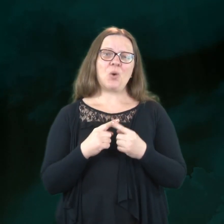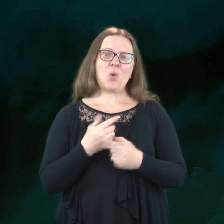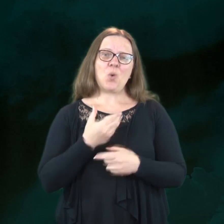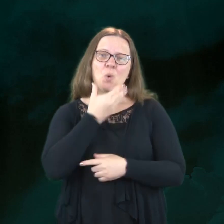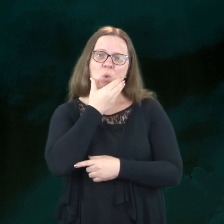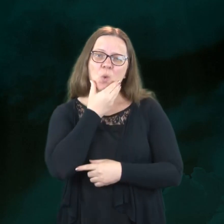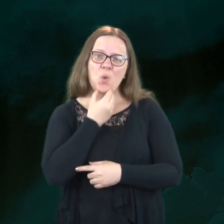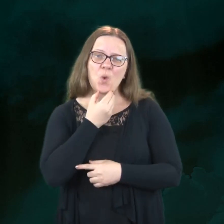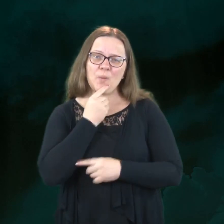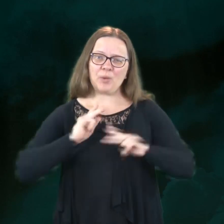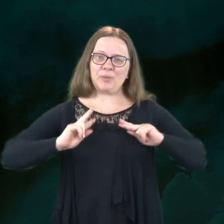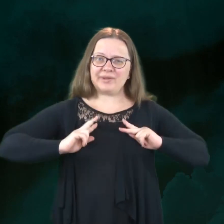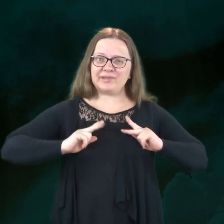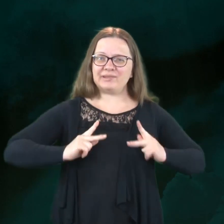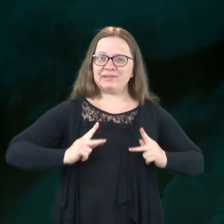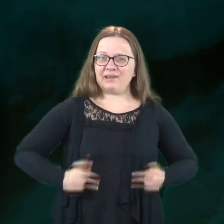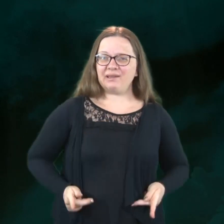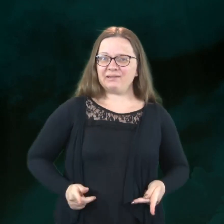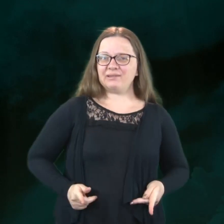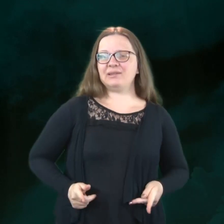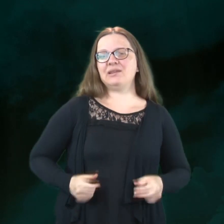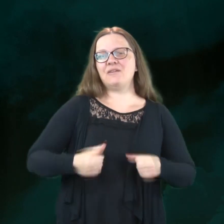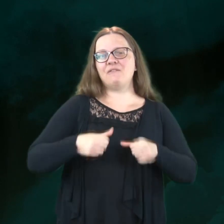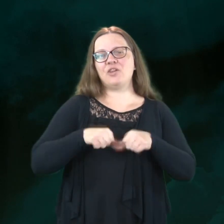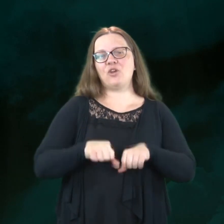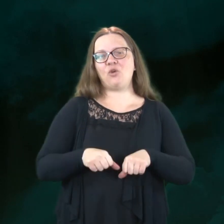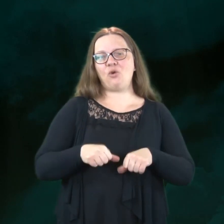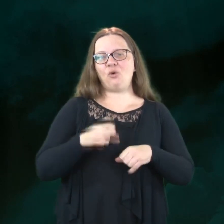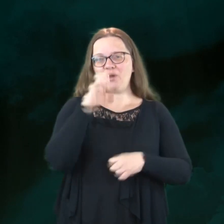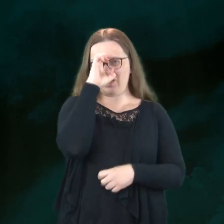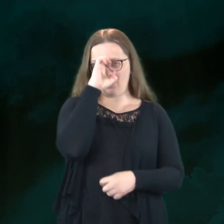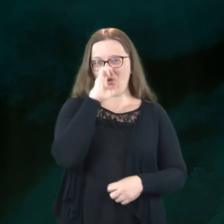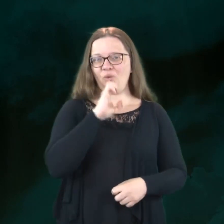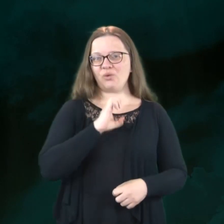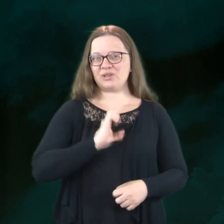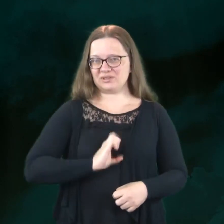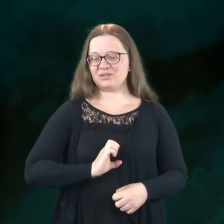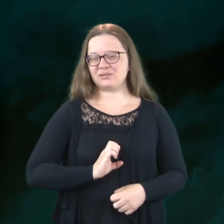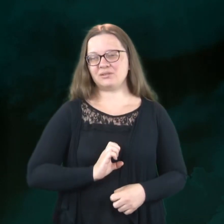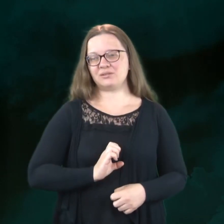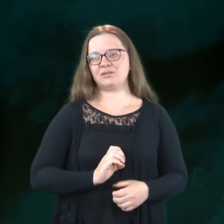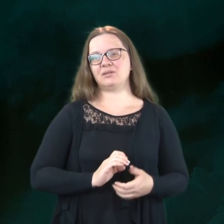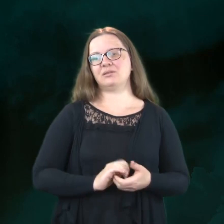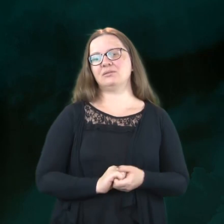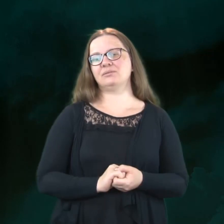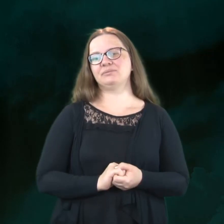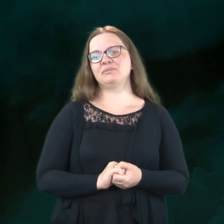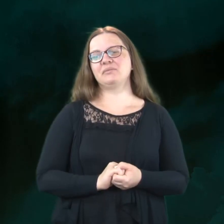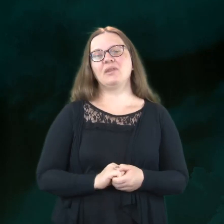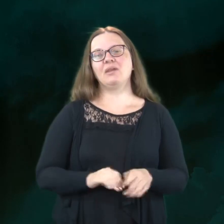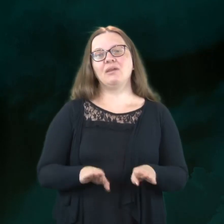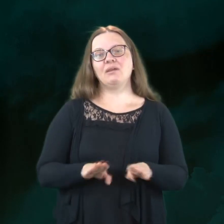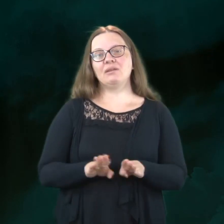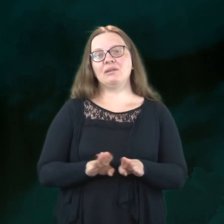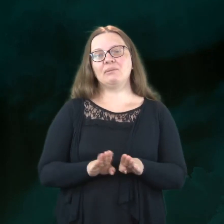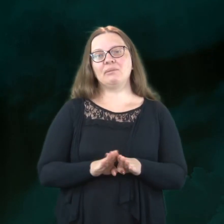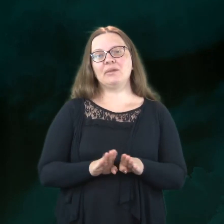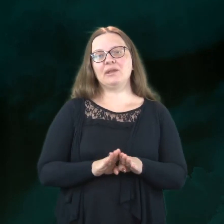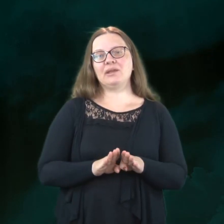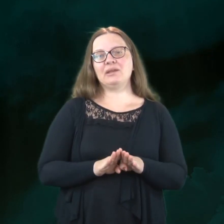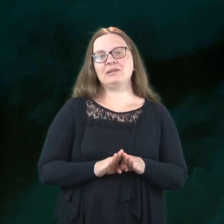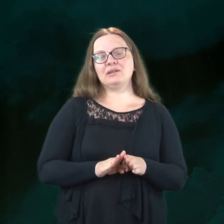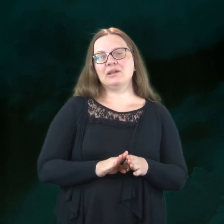mesmo nessa religião chamada religião politeísta. Portanto, não existe esse conceito de um Deus único, um Deus